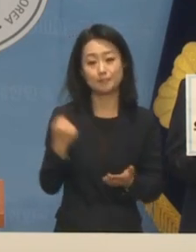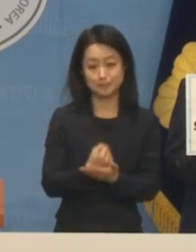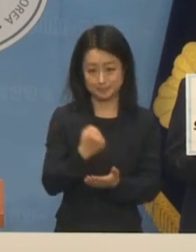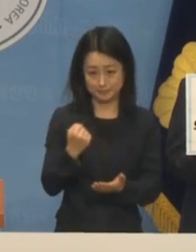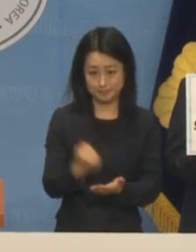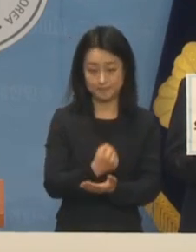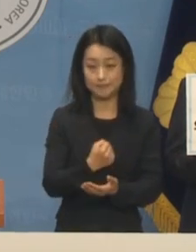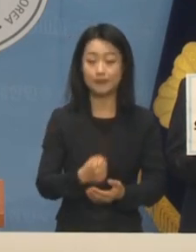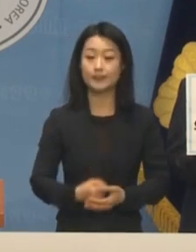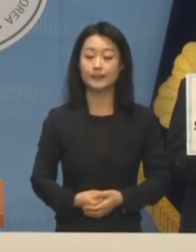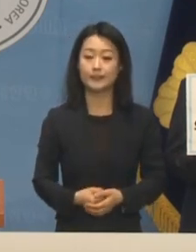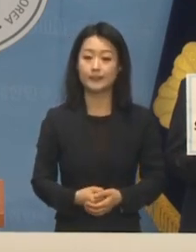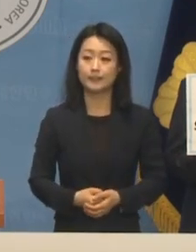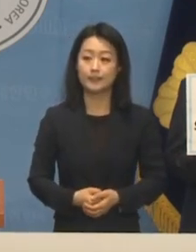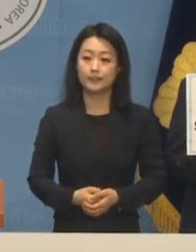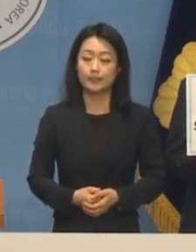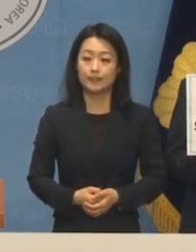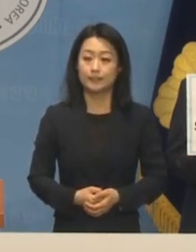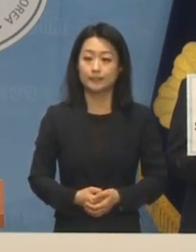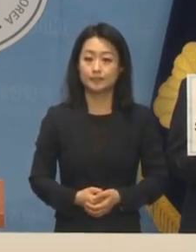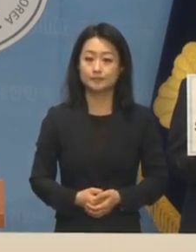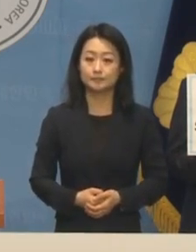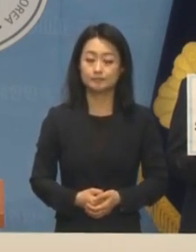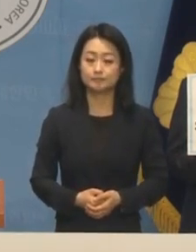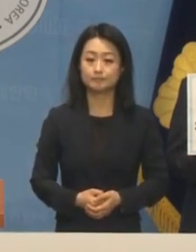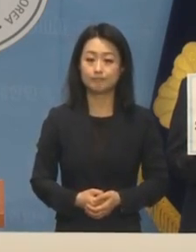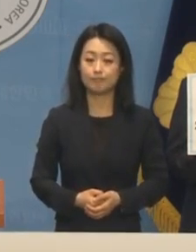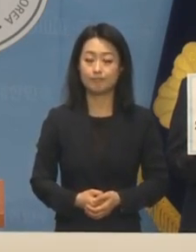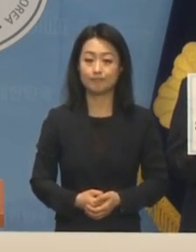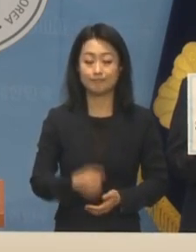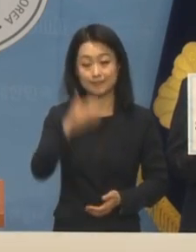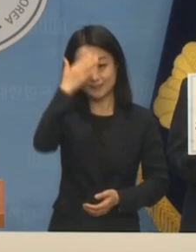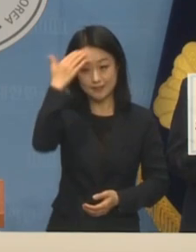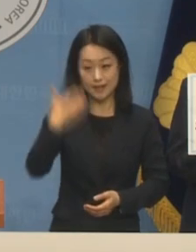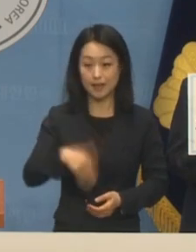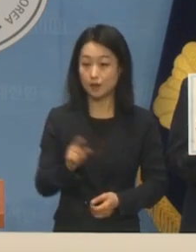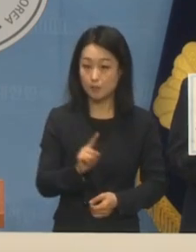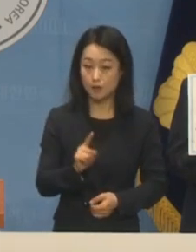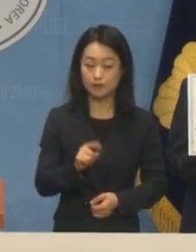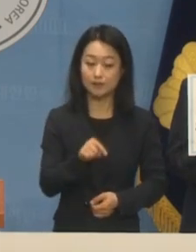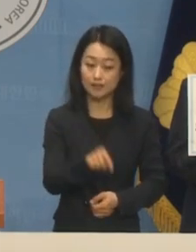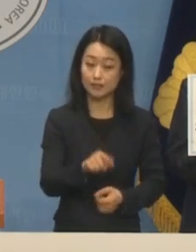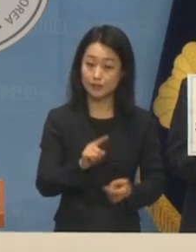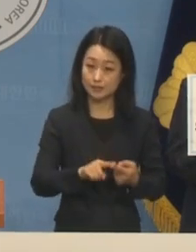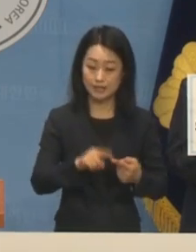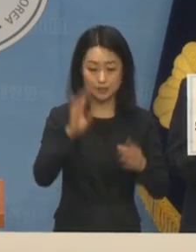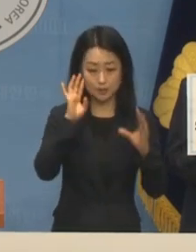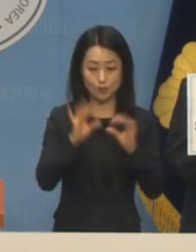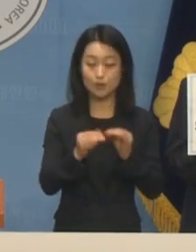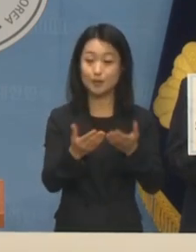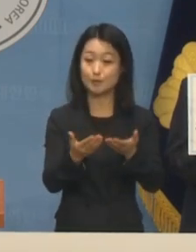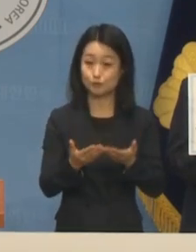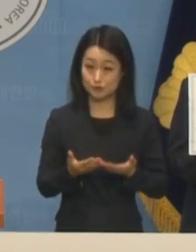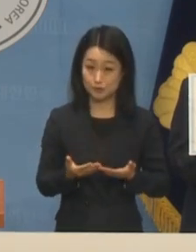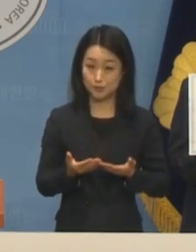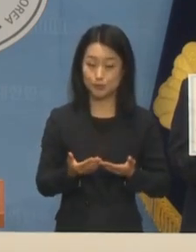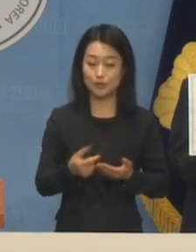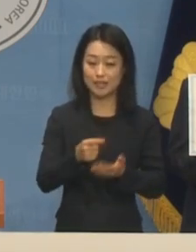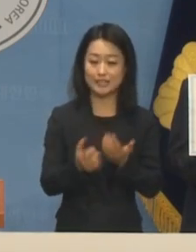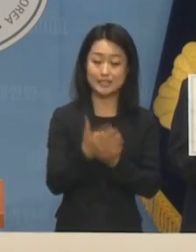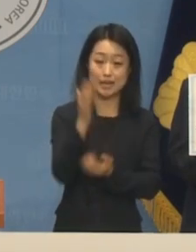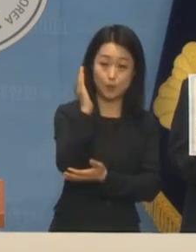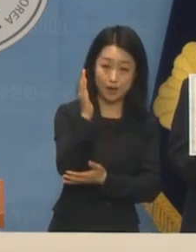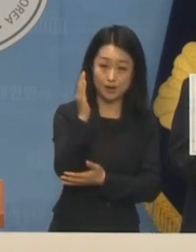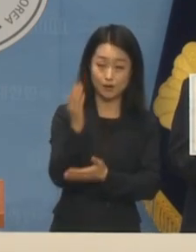한 사람으로서 정말로 개탄스럽습니다. 다행히 이런 취지에 충분히 공감해 주셔서 이 자리를 마련해